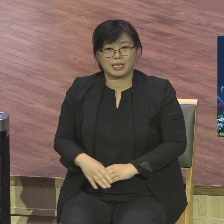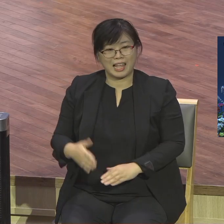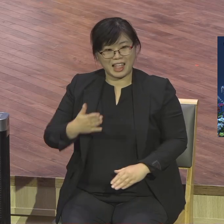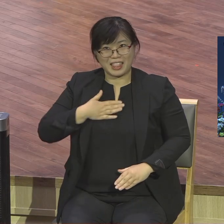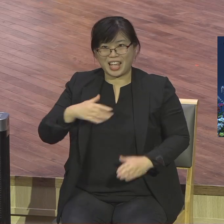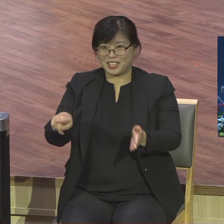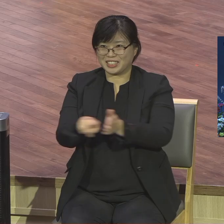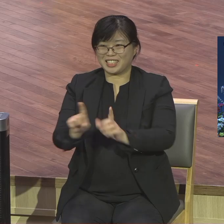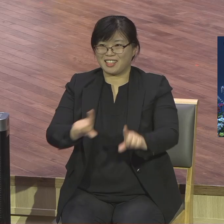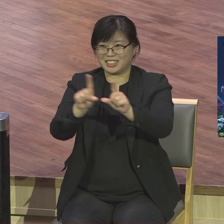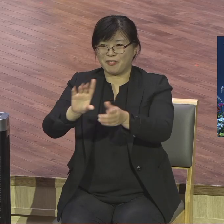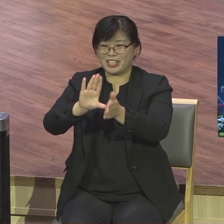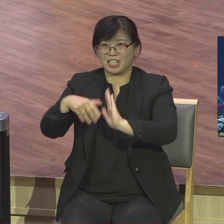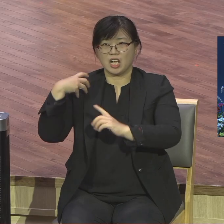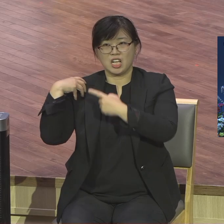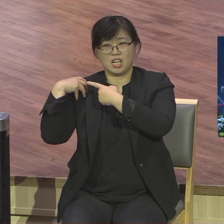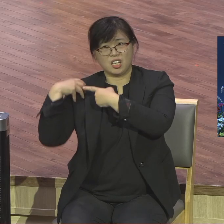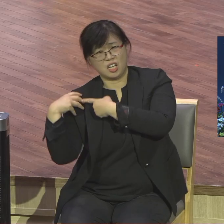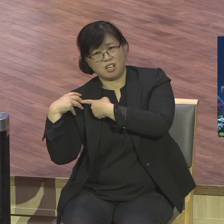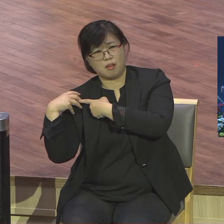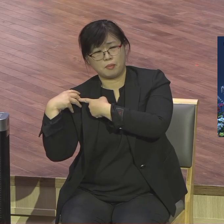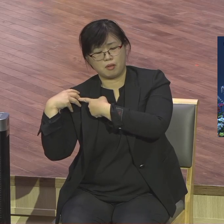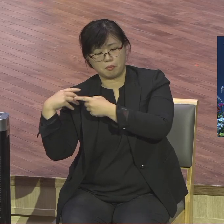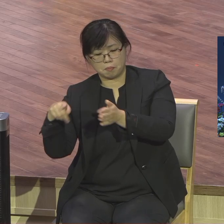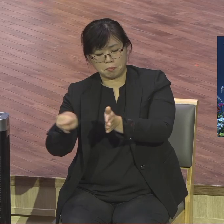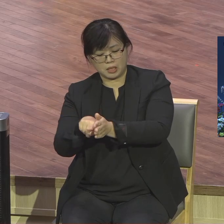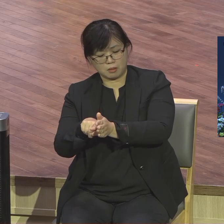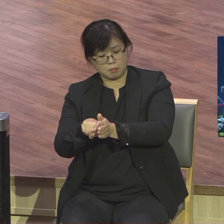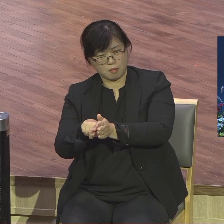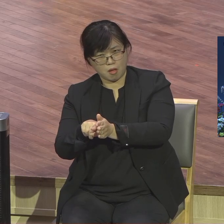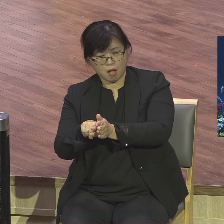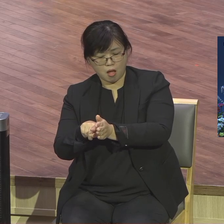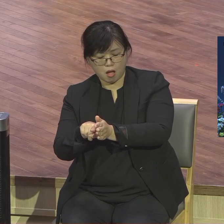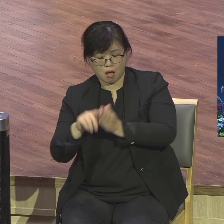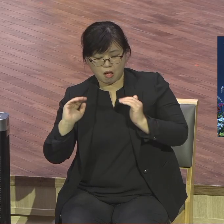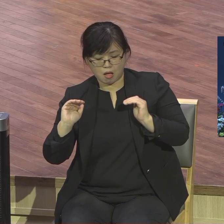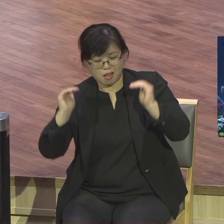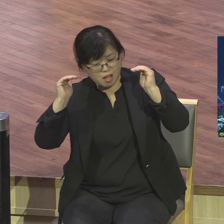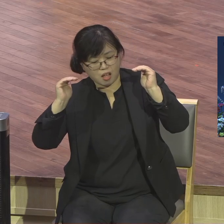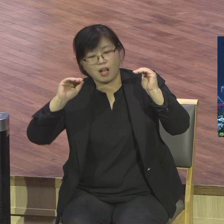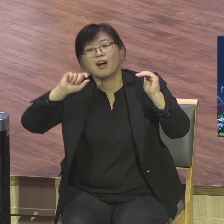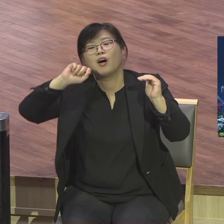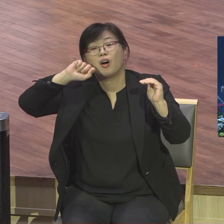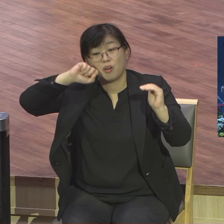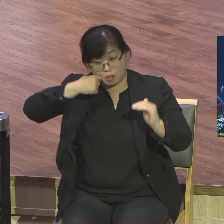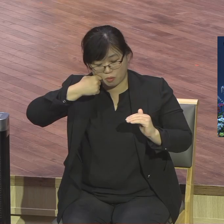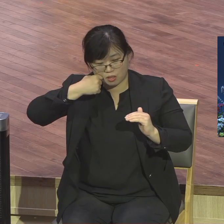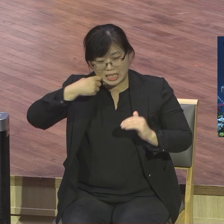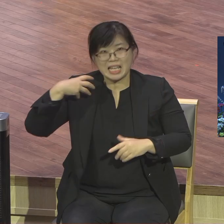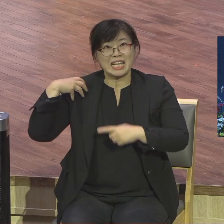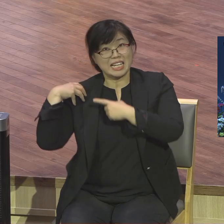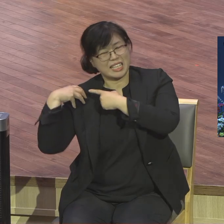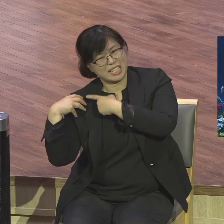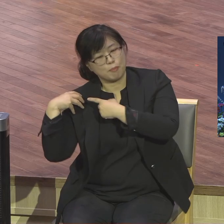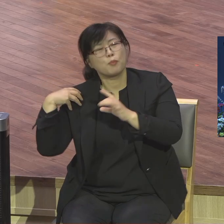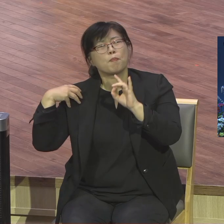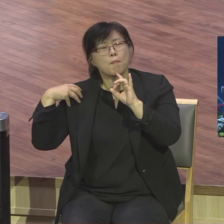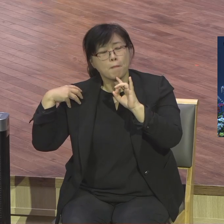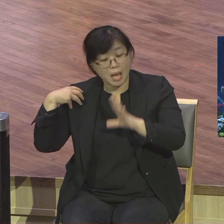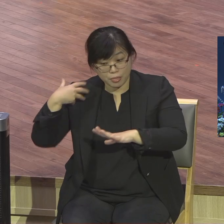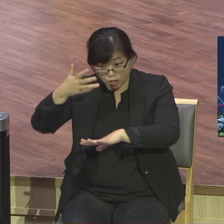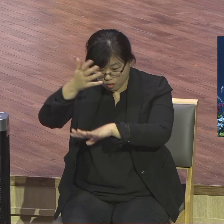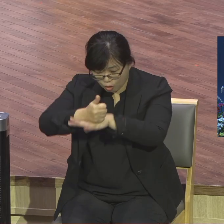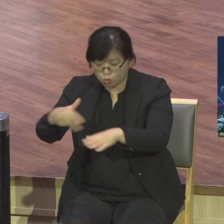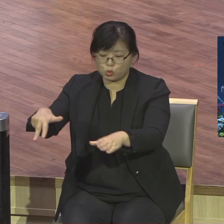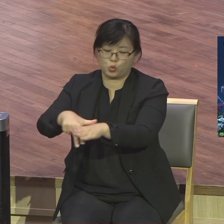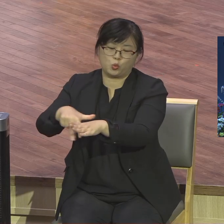이것 때문에 부담스러워 하겠죠. 의무감으로 접근한 것이 뭐라고 그래요? 그걸 종교생활이라. 종교생활하는 분들은요.